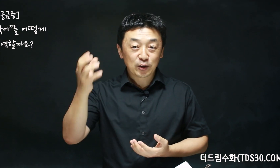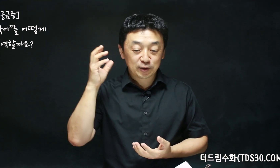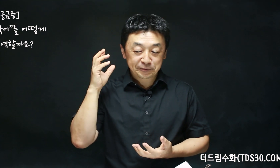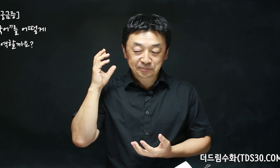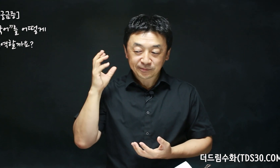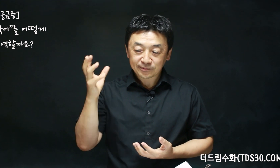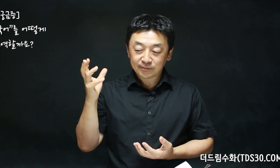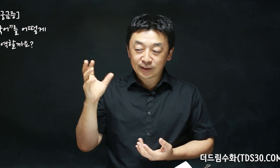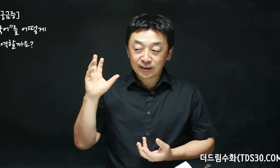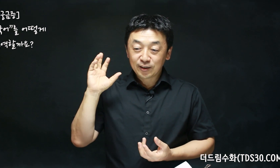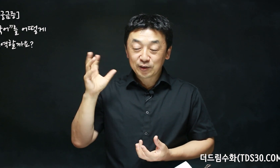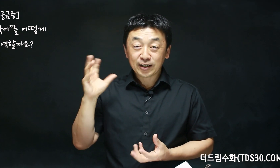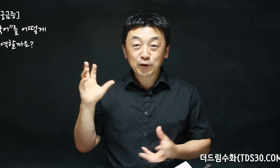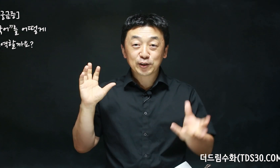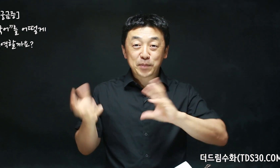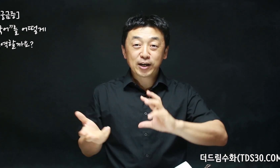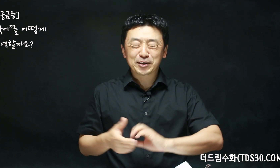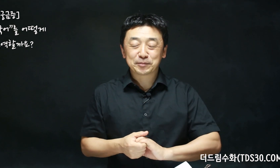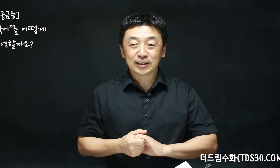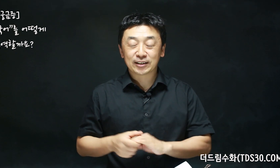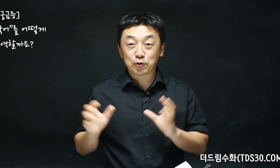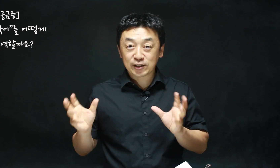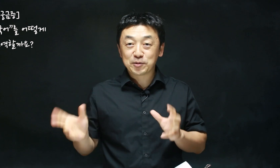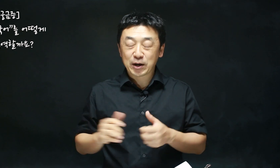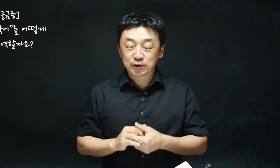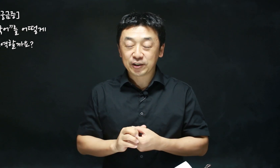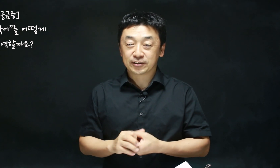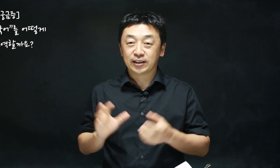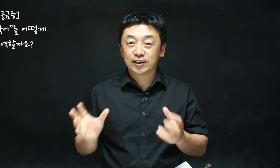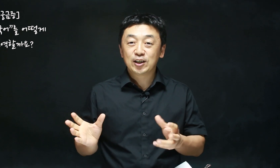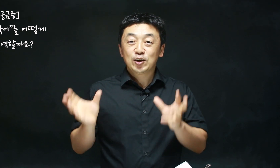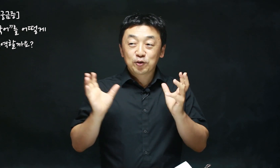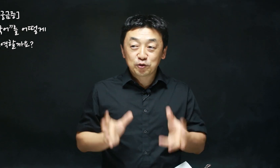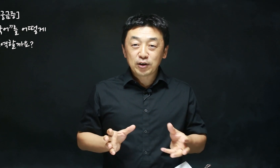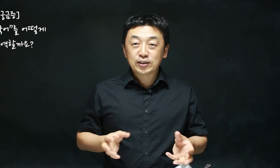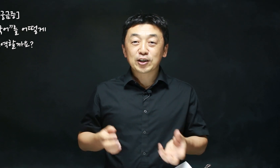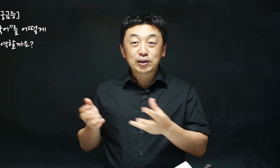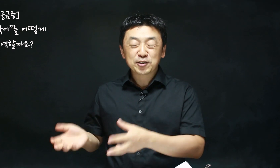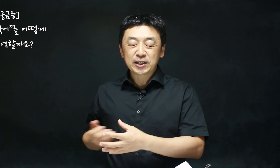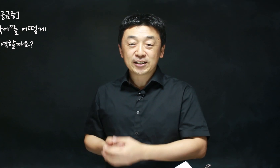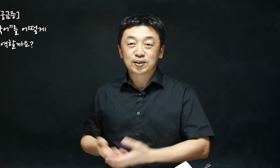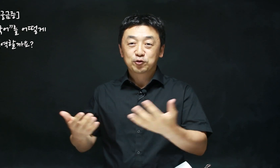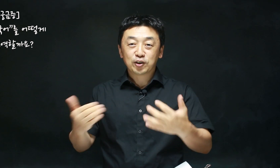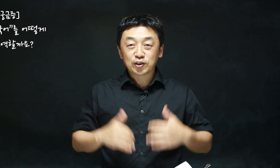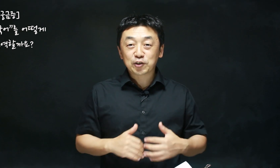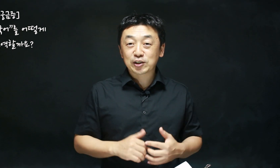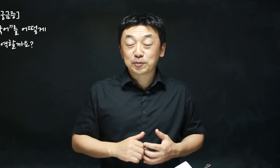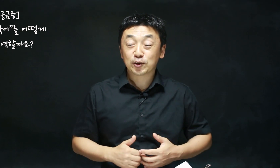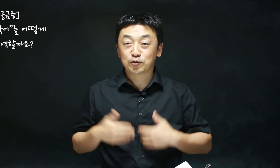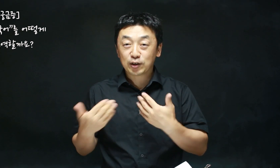좀 세계관을 좀 바꿔봤습니다. 네, 관점을 바꿔서요. 네. 수화적인 관점이 아니라 국어적인 관점에서 수화